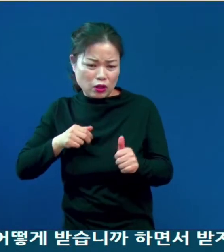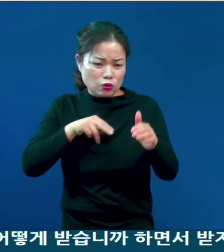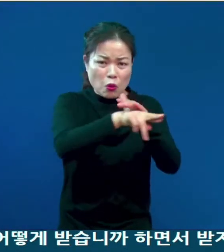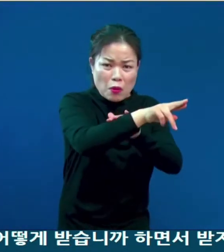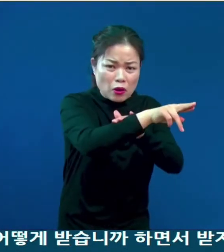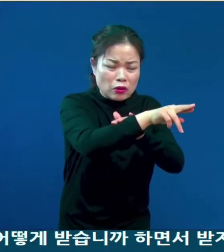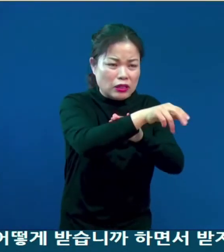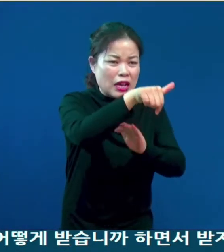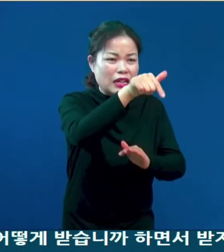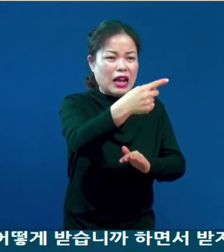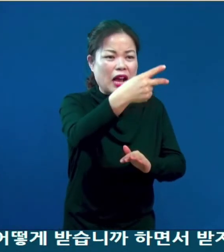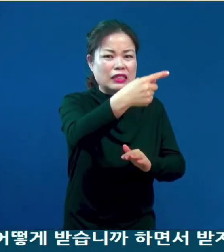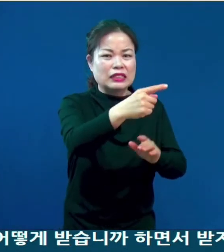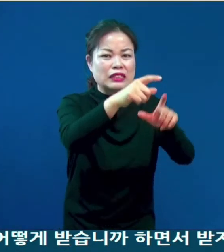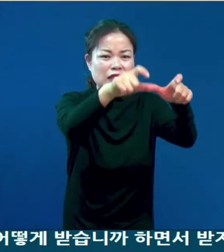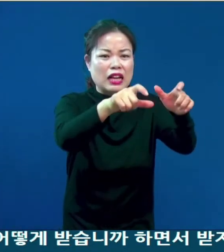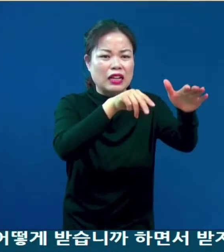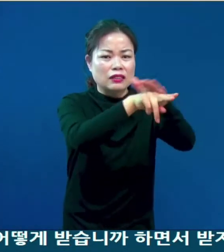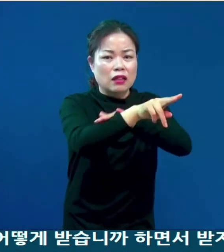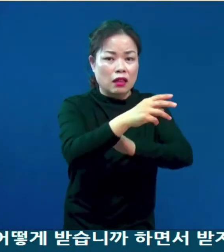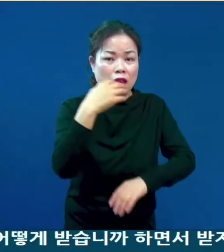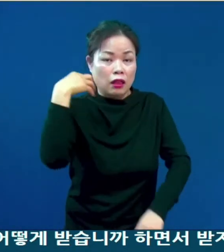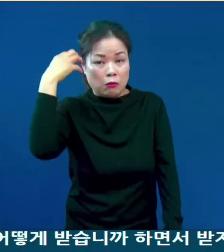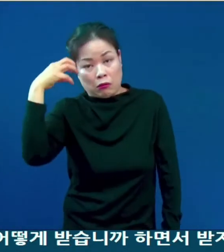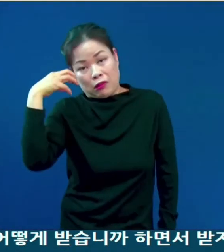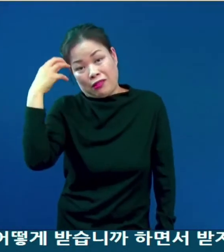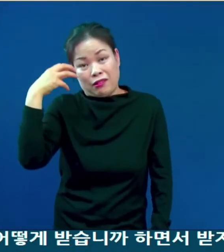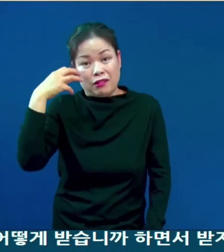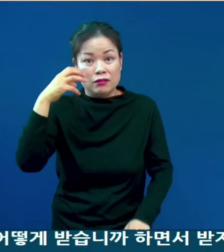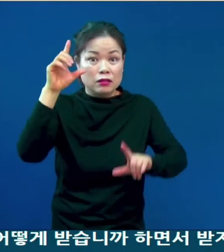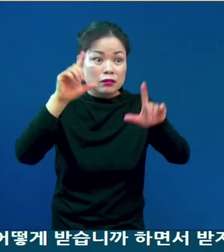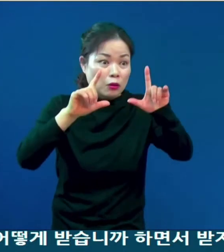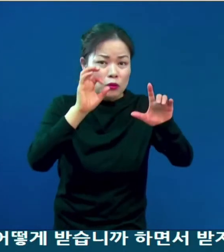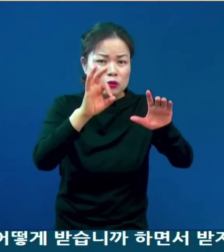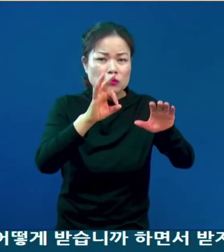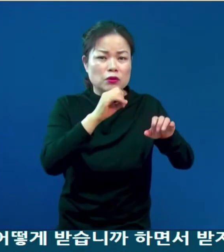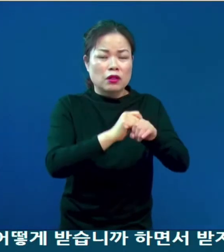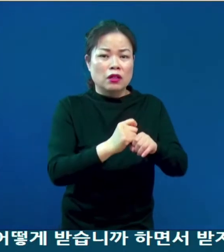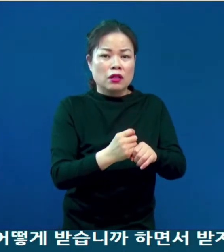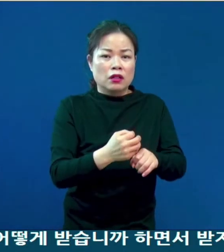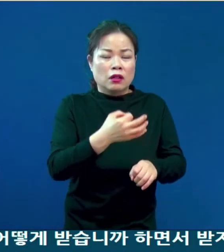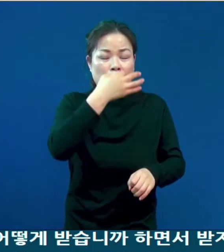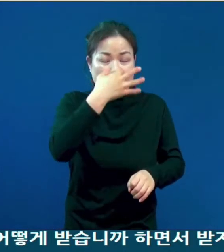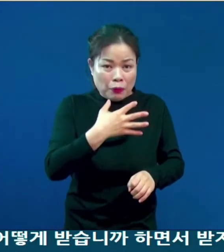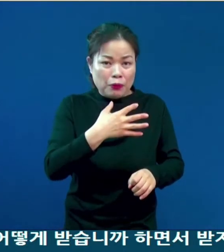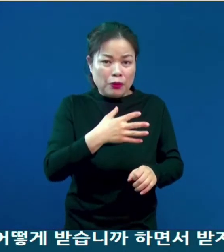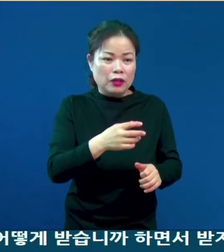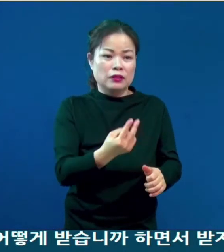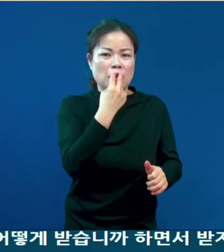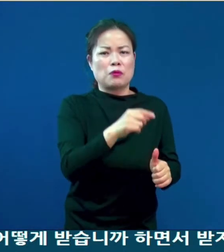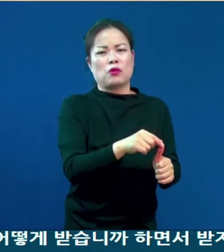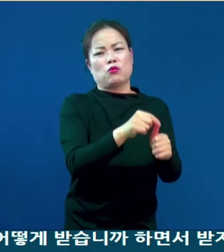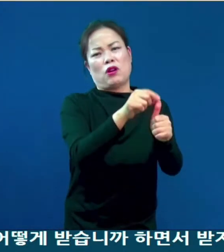것도 비참하고 거기서 미친 사람 취급당하면서 구사일생으로 생명을 건진 것도 얼마나